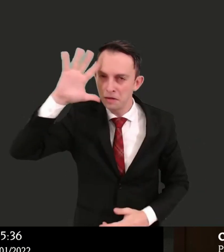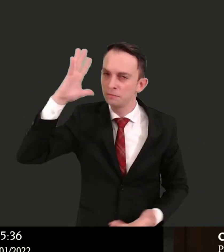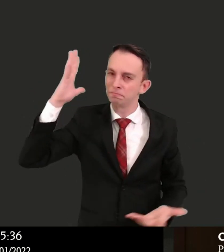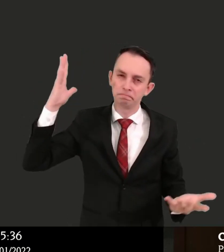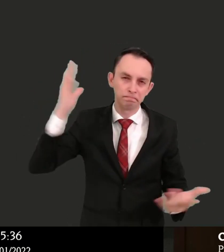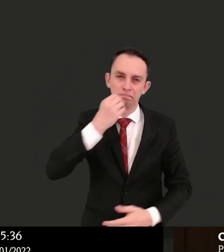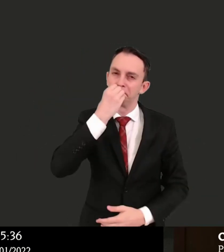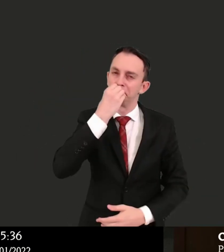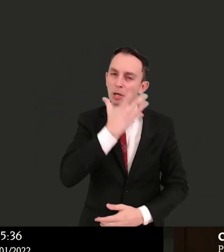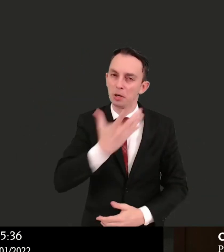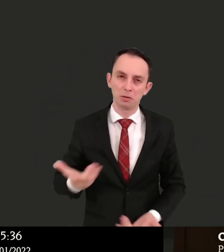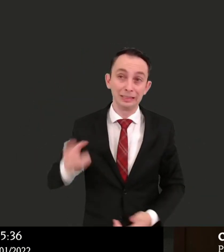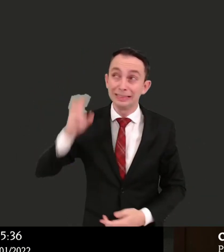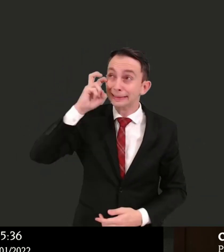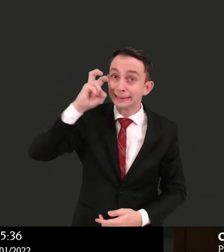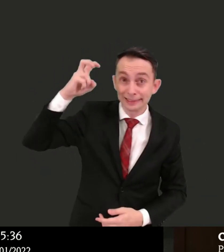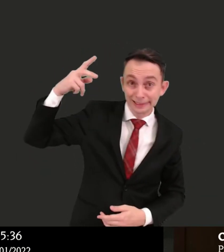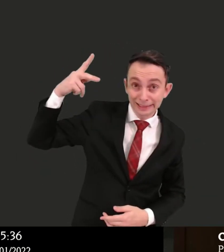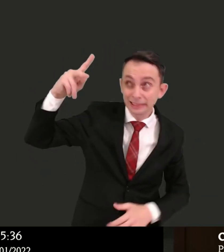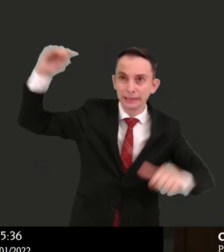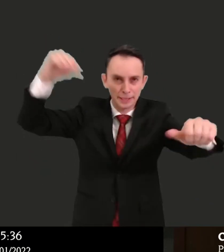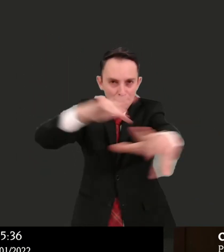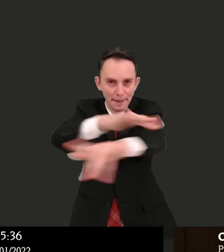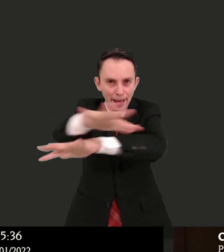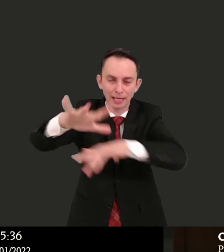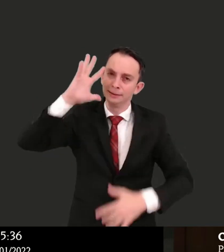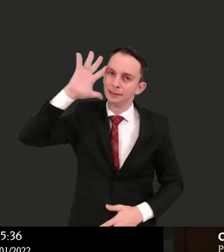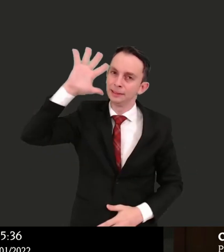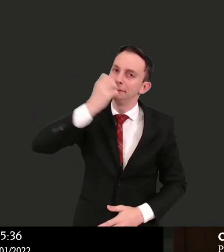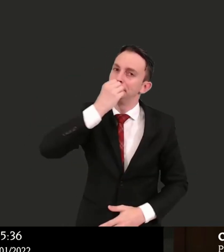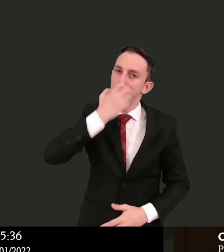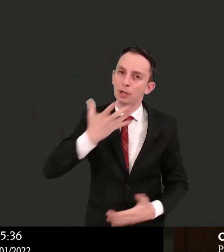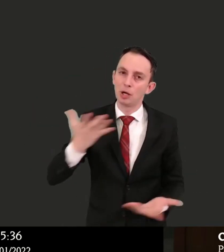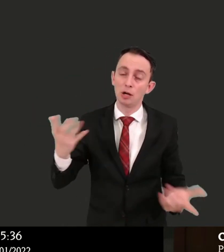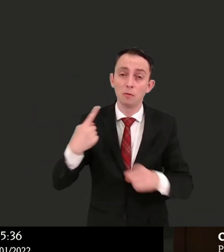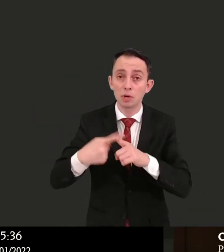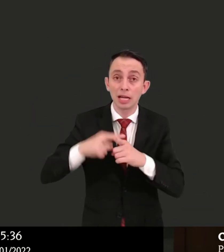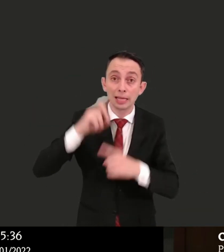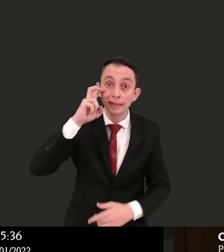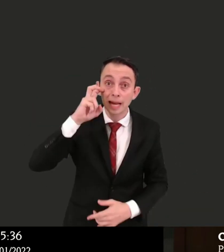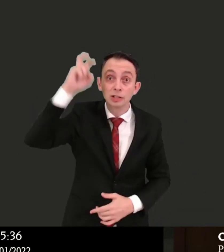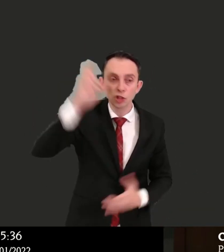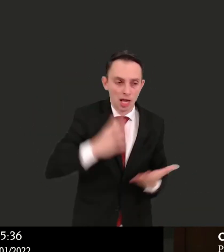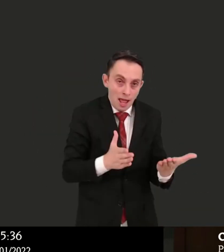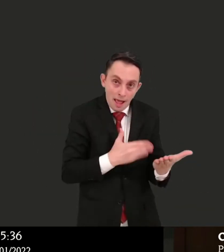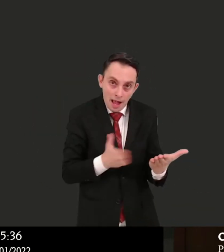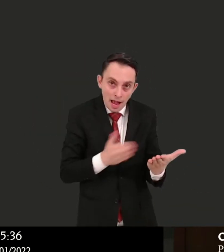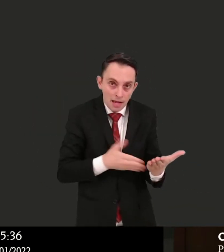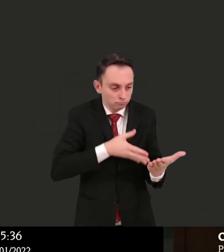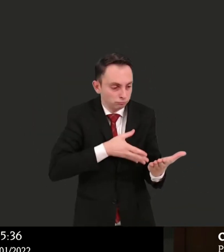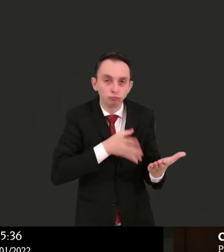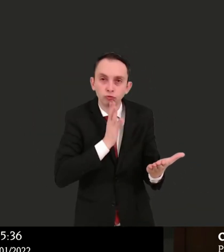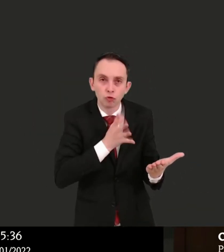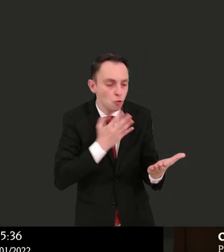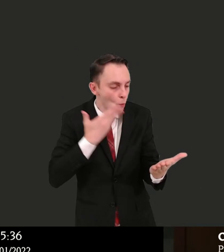toda a sabedoria e inteligência espiritual. A inteligência humana é muito boa, é